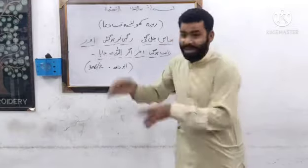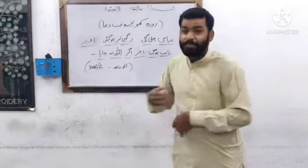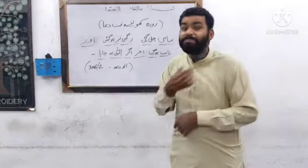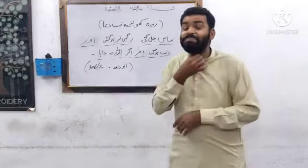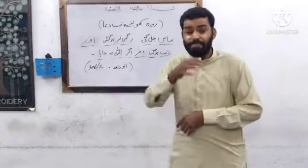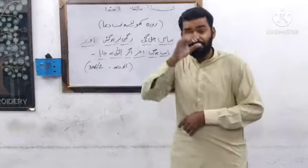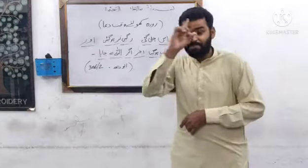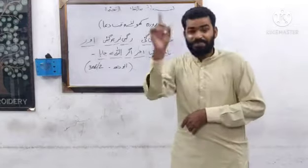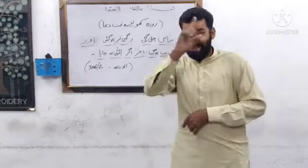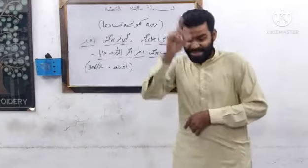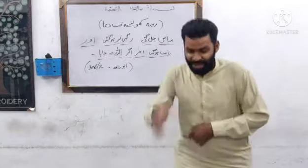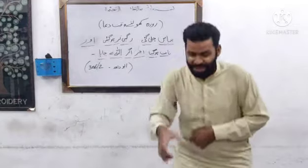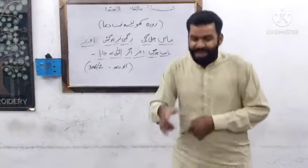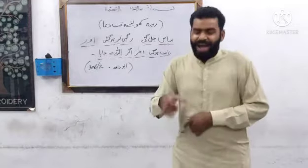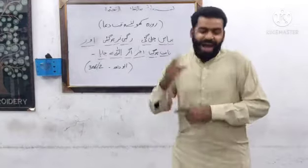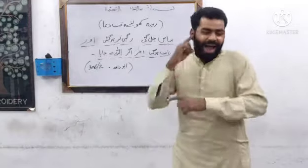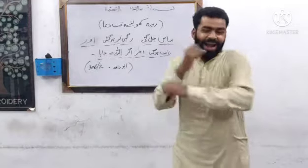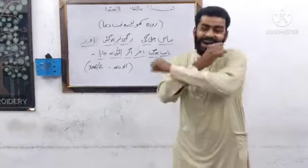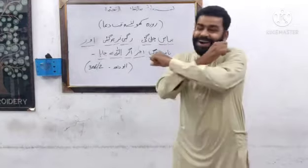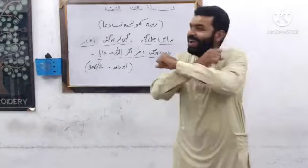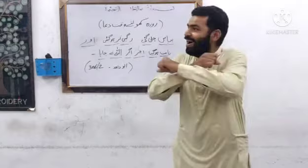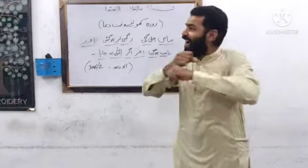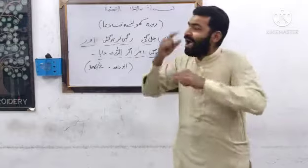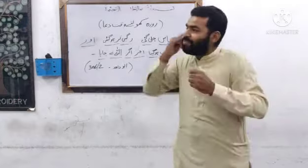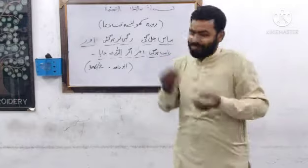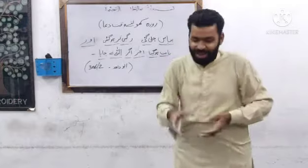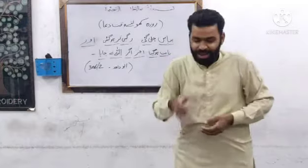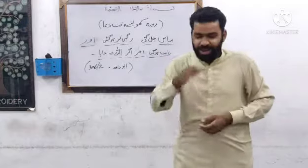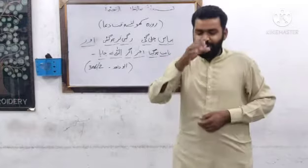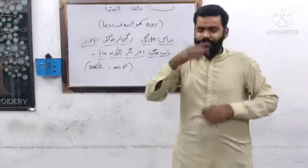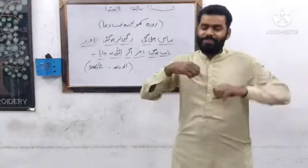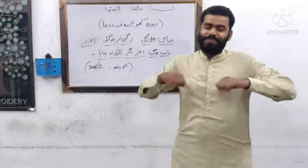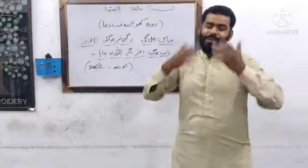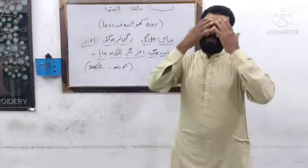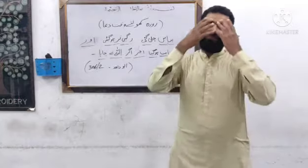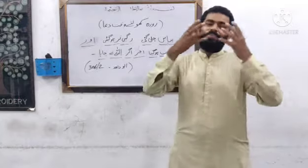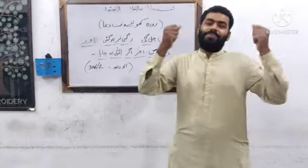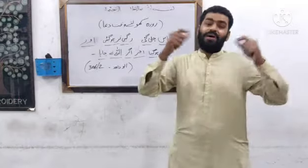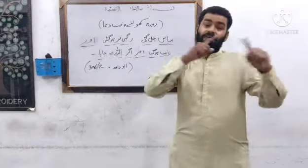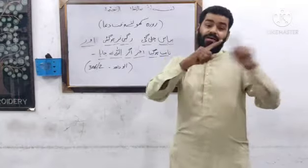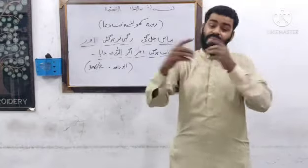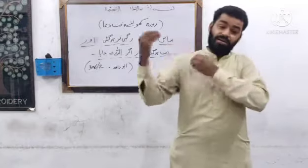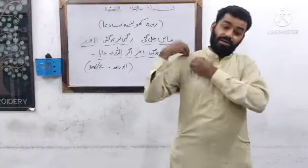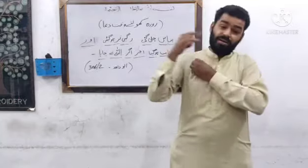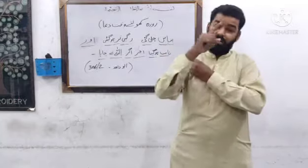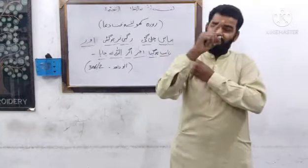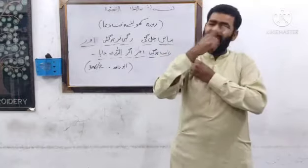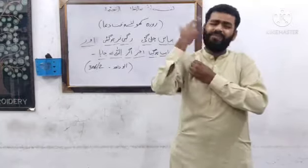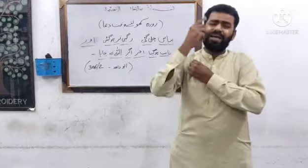वक्त, हर चीज़ सामने होती है, लेकिन सबसे पहले पानी को तरजीह देते हैं, तो पानी पीना है, पानी से यकीन मिलता